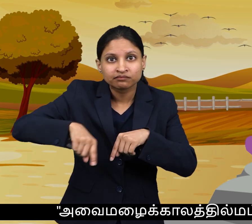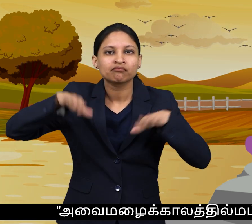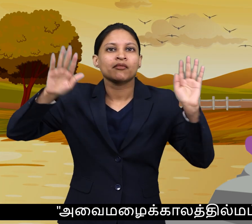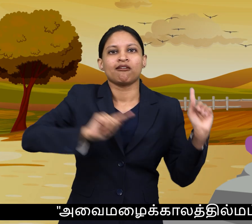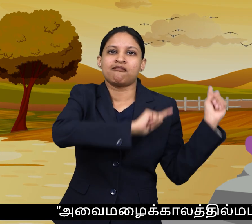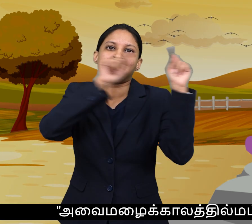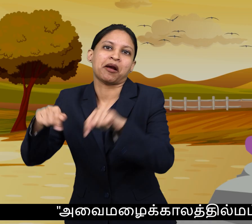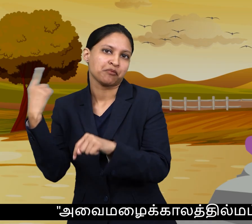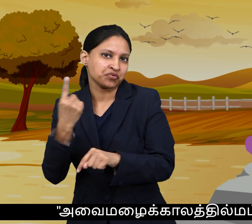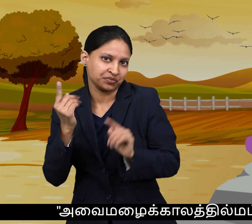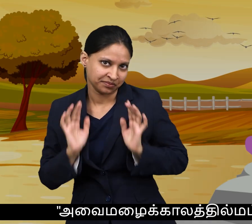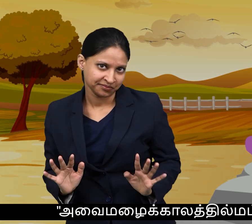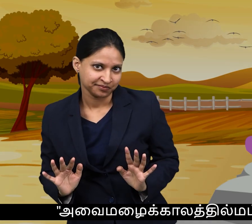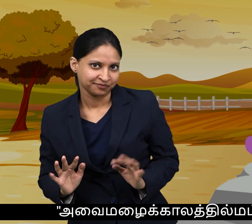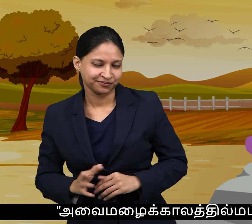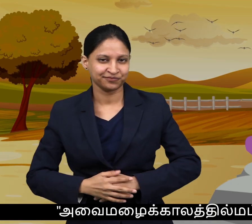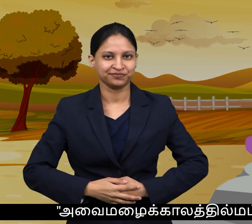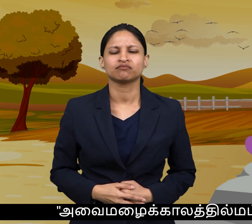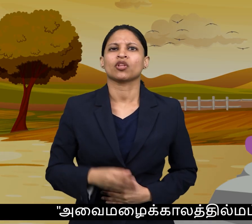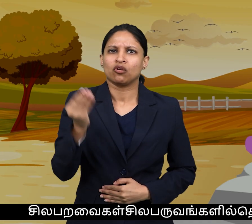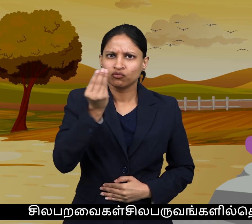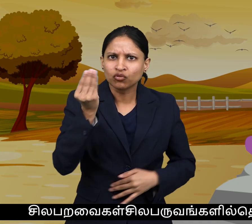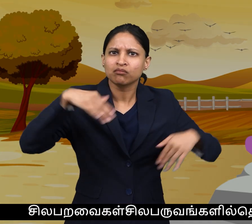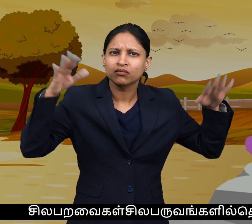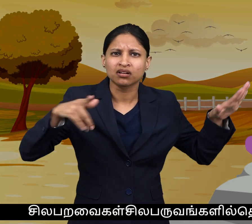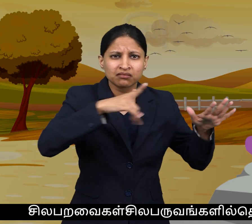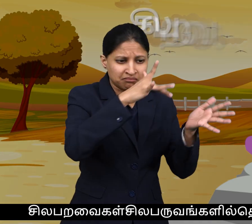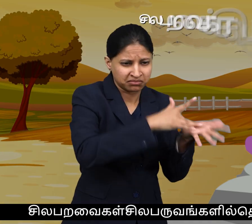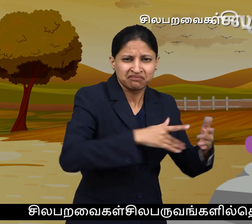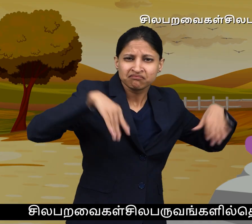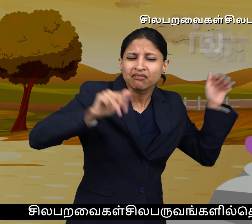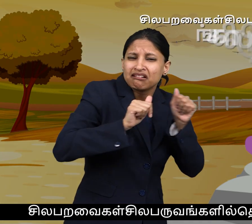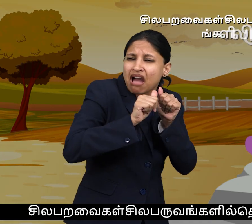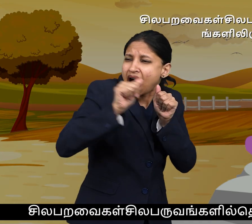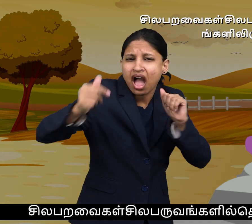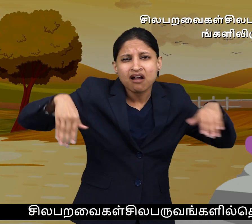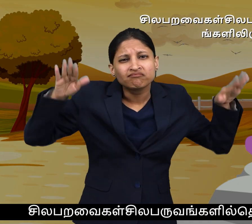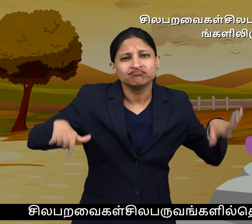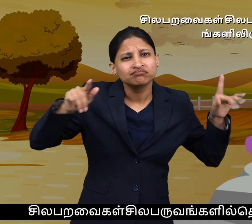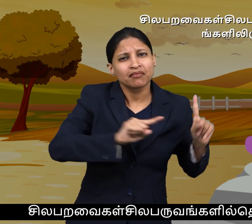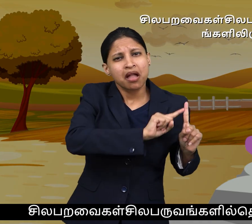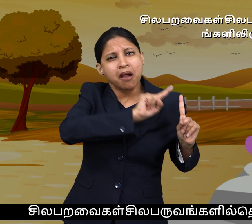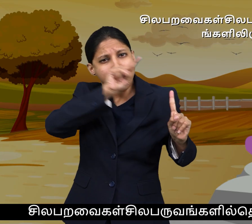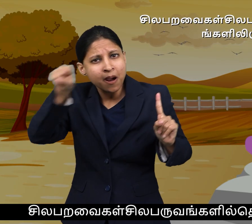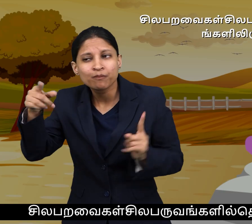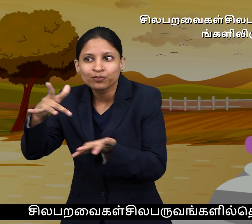வரும் என்றான் ரங்கா. சில பறவைகள் சில பருவங்களில் தொலைதூர இடத்திலிருந்து